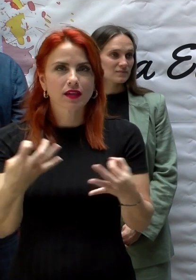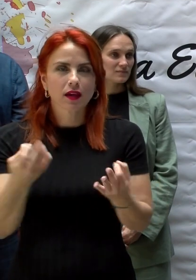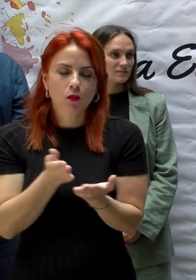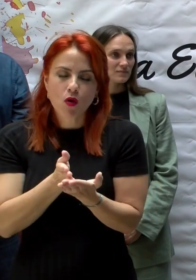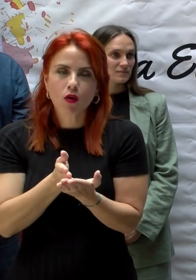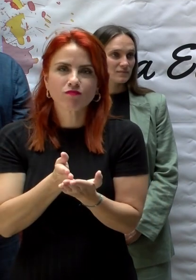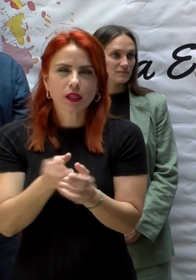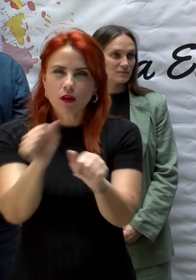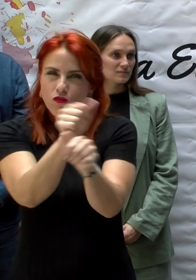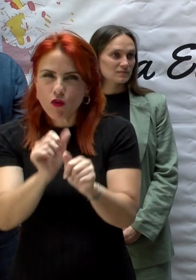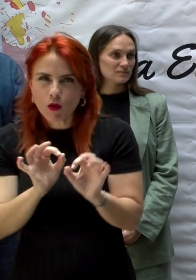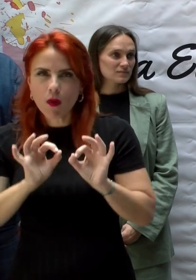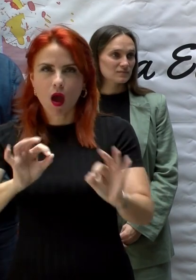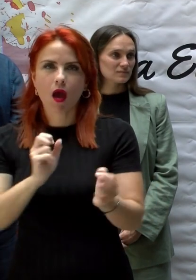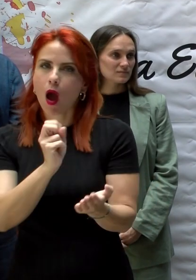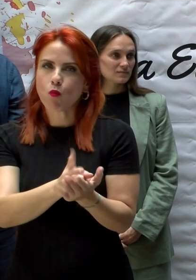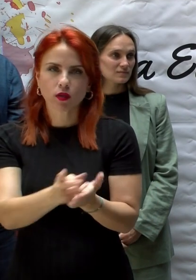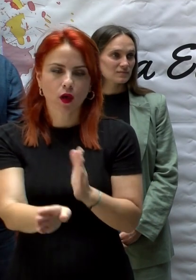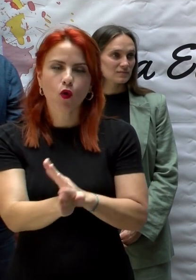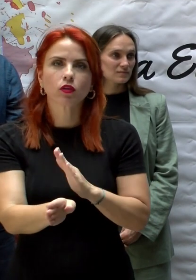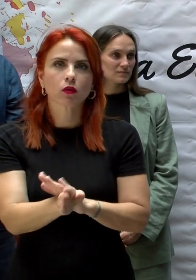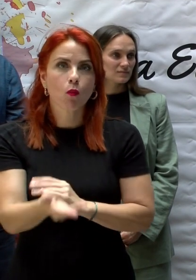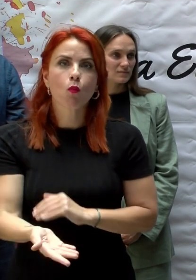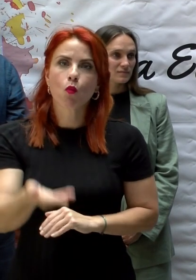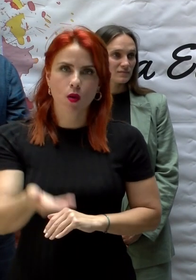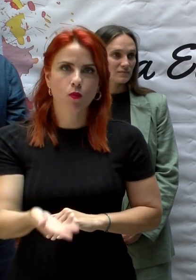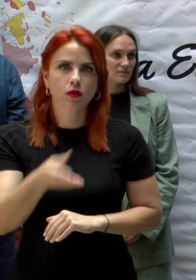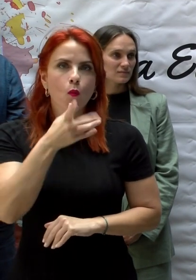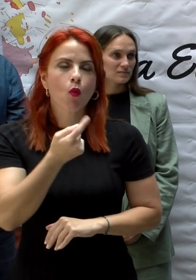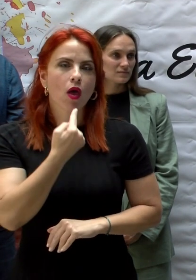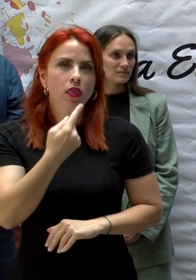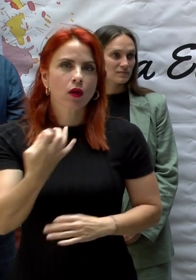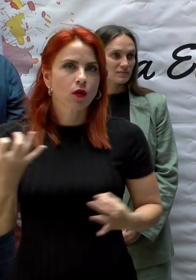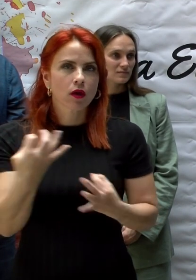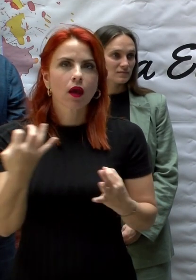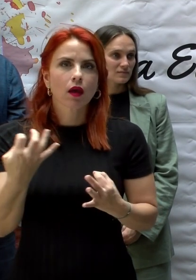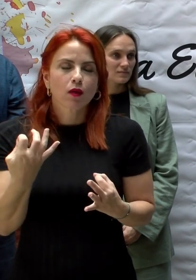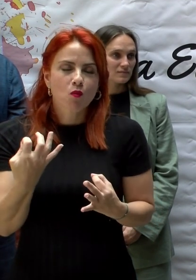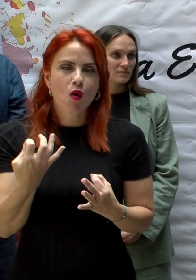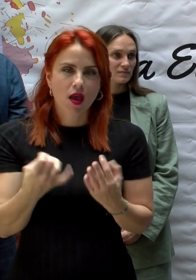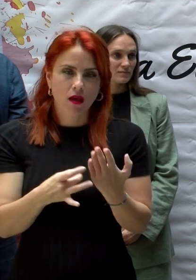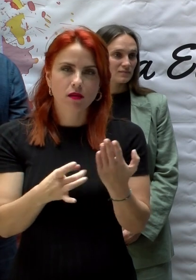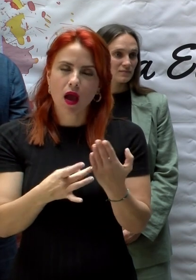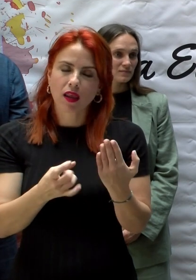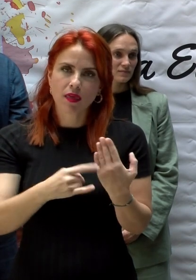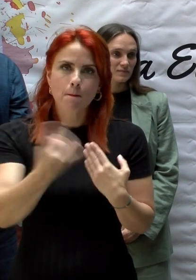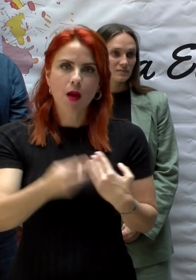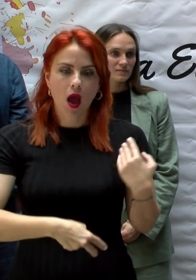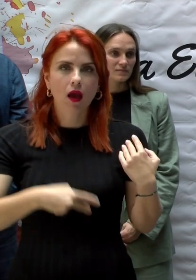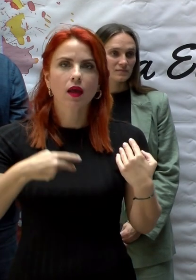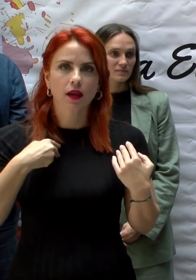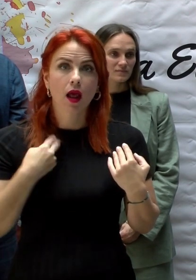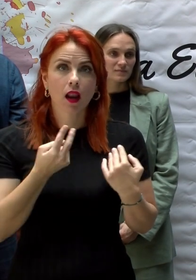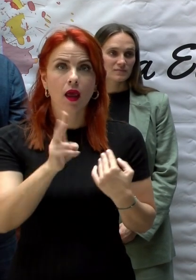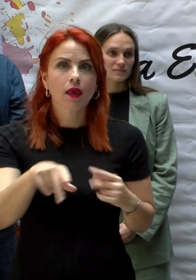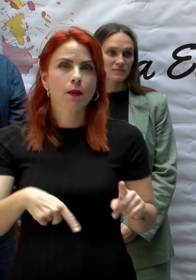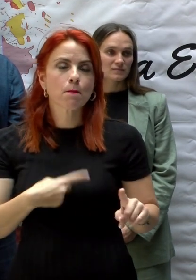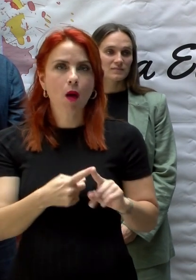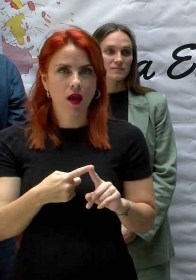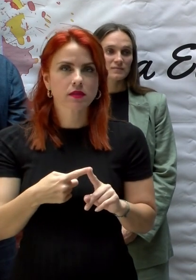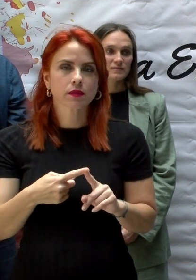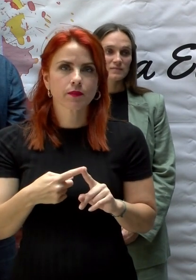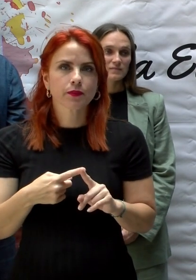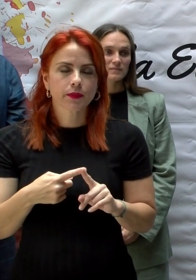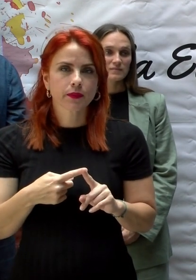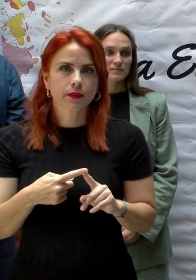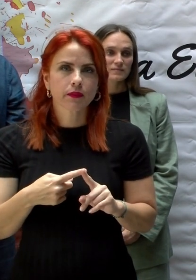ruta tan importante que, como digo, obedece a un marco mayor, más general, pero que tiene en este